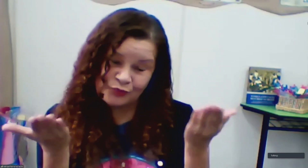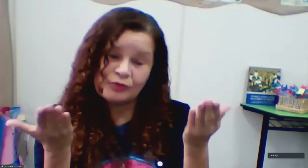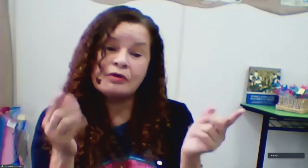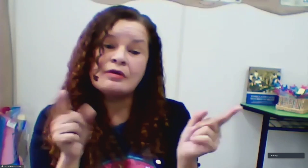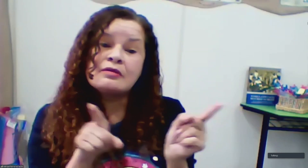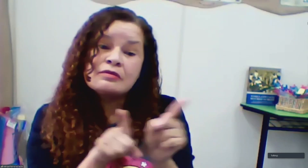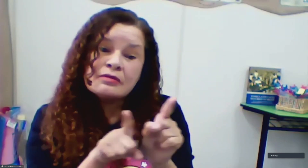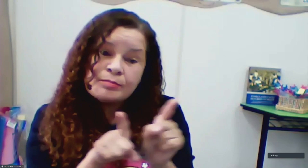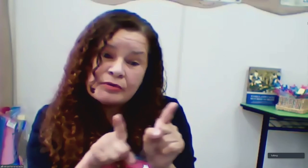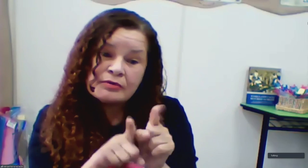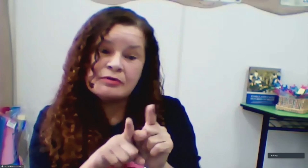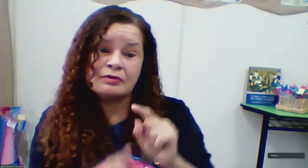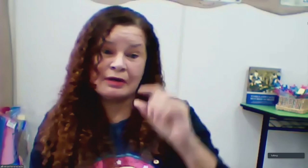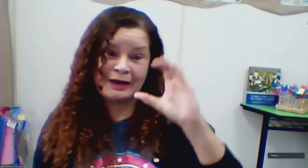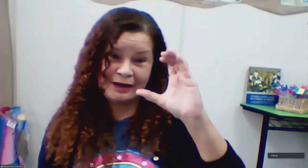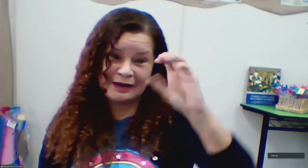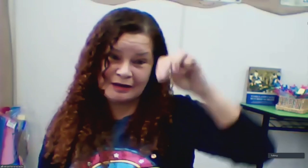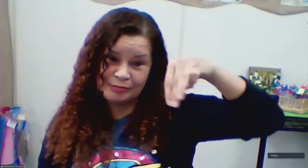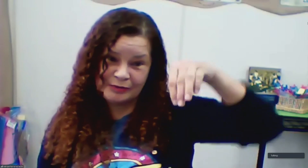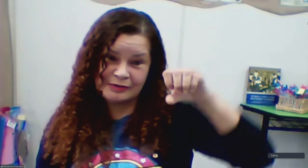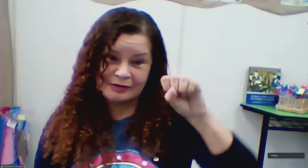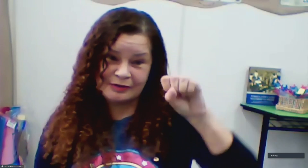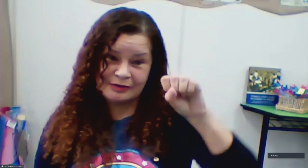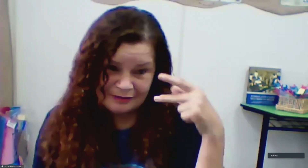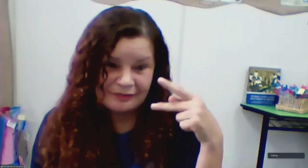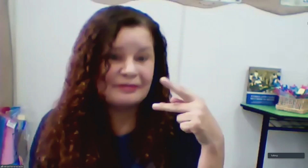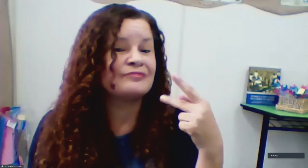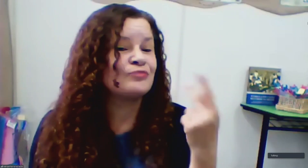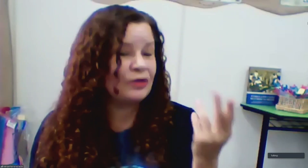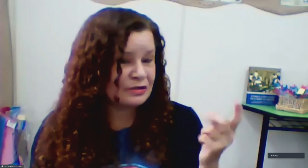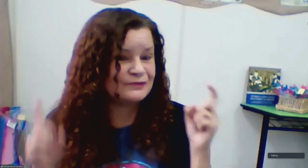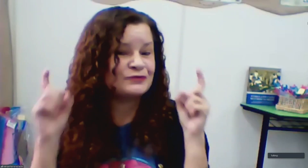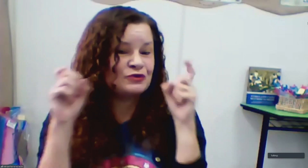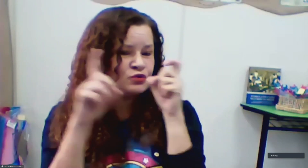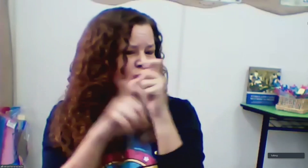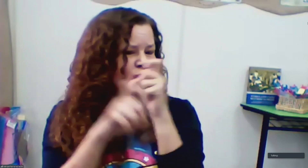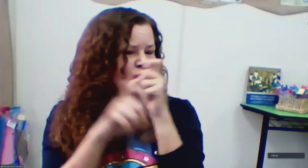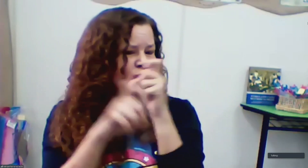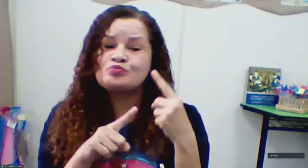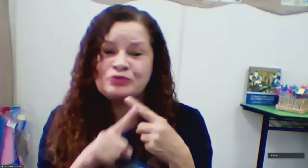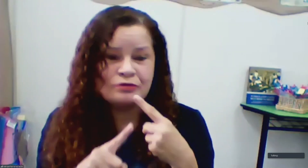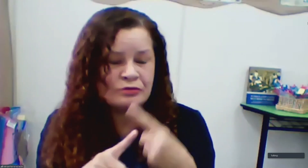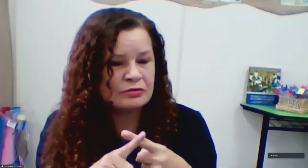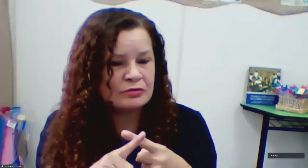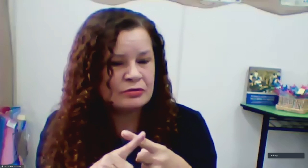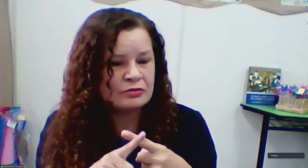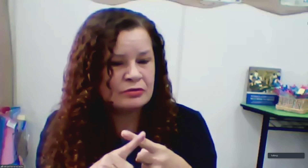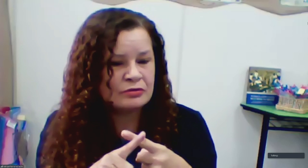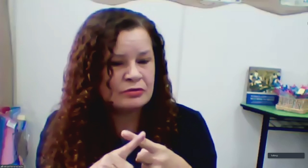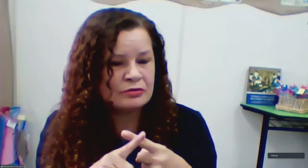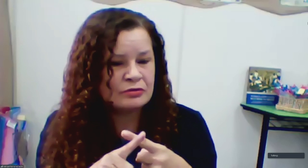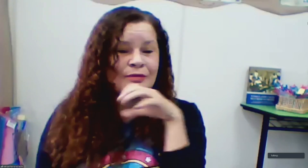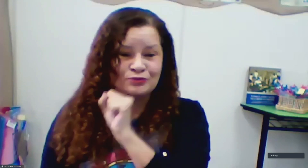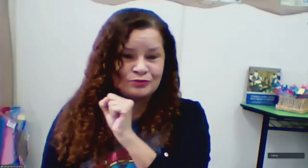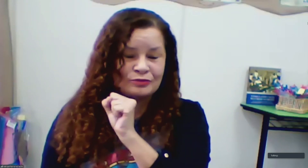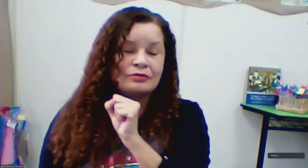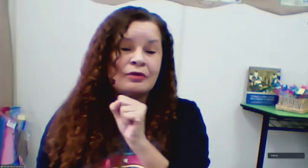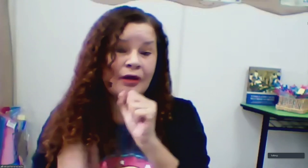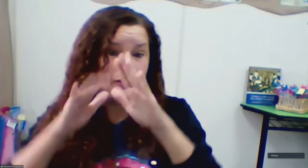Então, também o CMSP, a gente tem um pouco de dificuldade, porque é